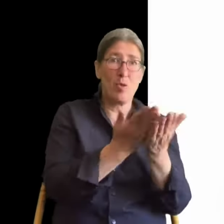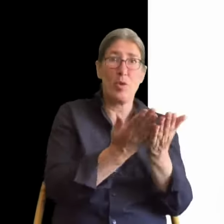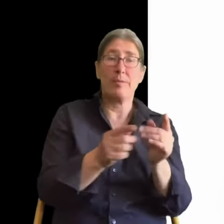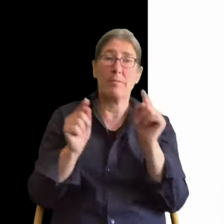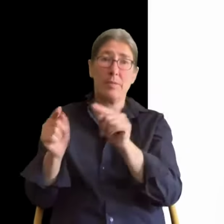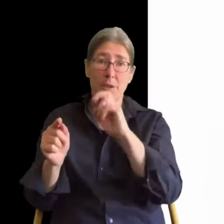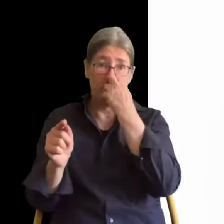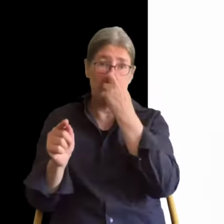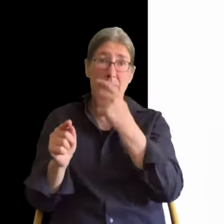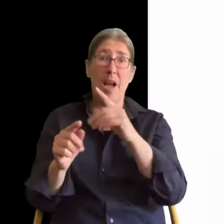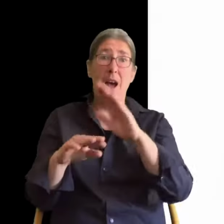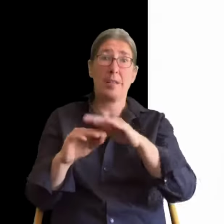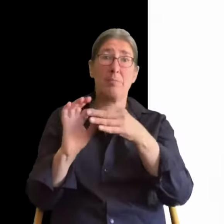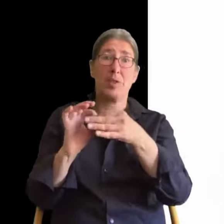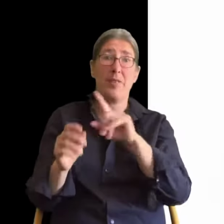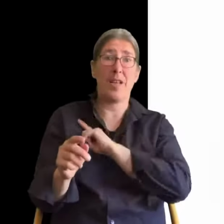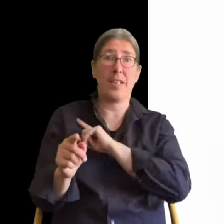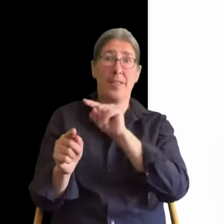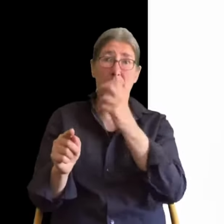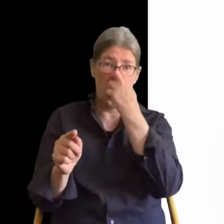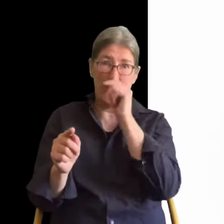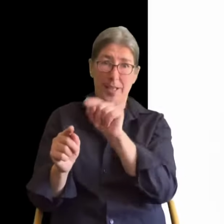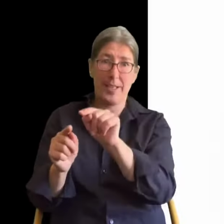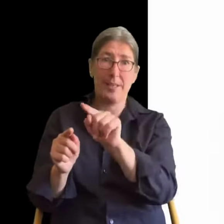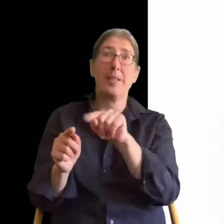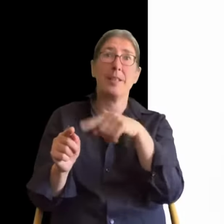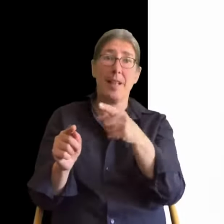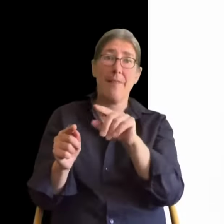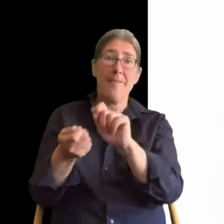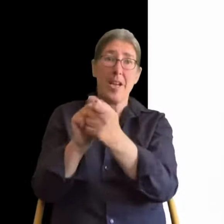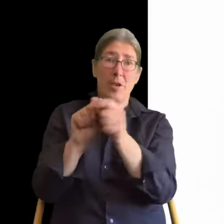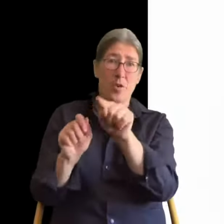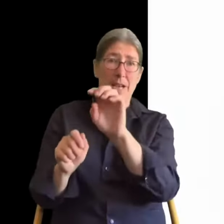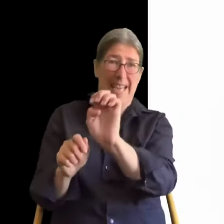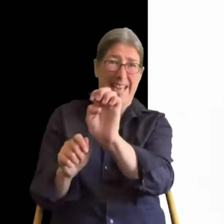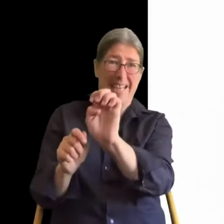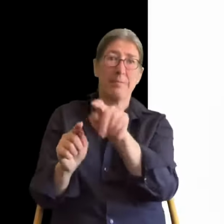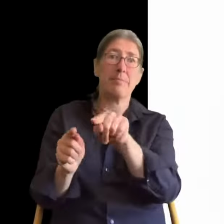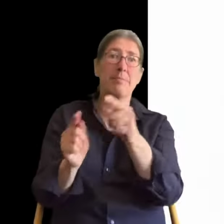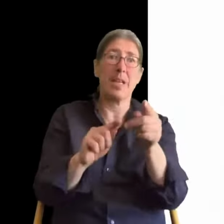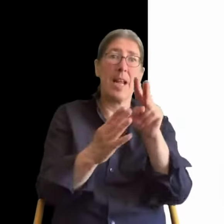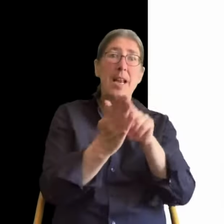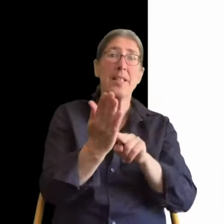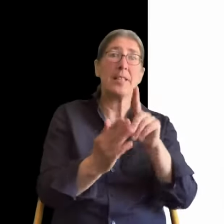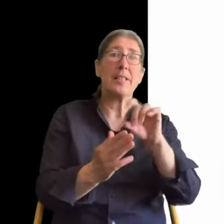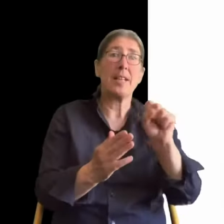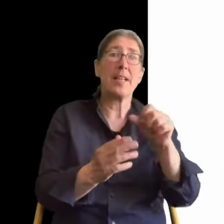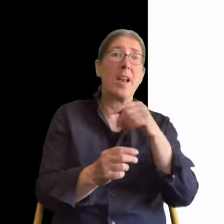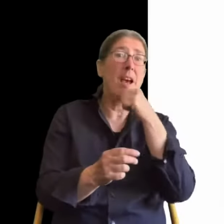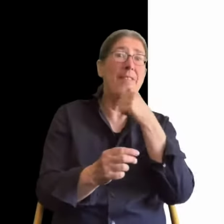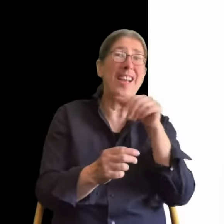neugierig. Das ist das attributive Adjektiv. Hier ist die Veränderung, das E. Und liest das langweilige